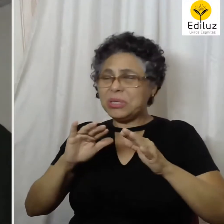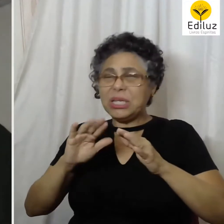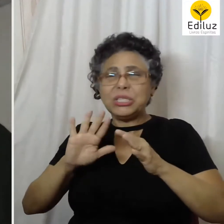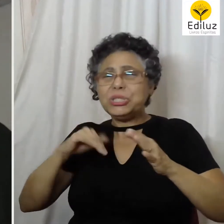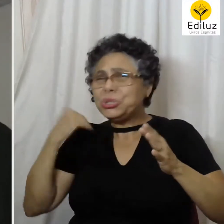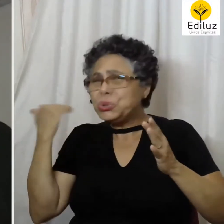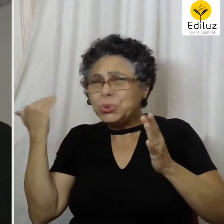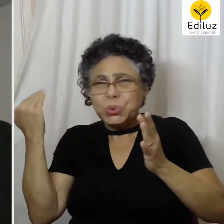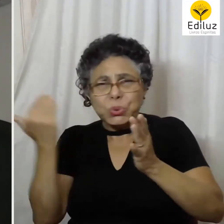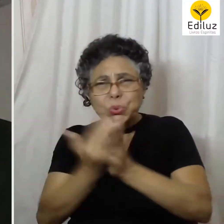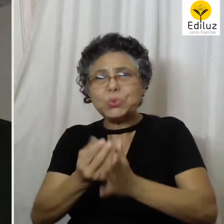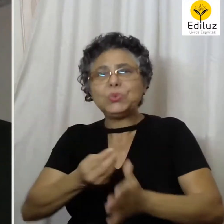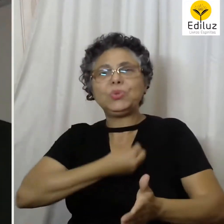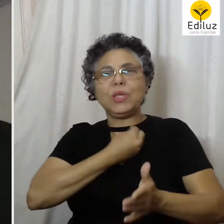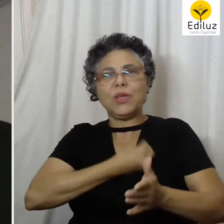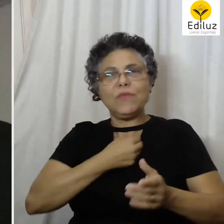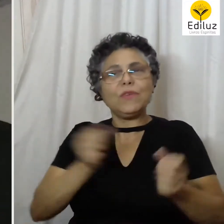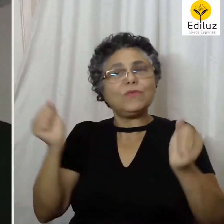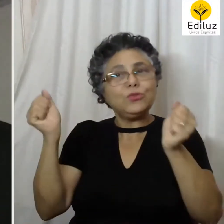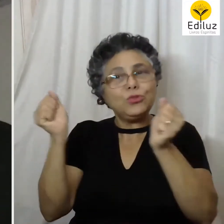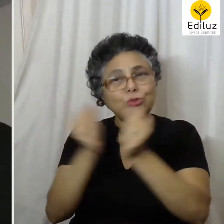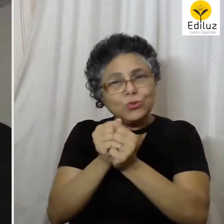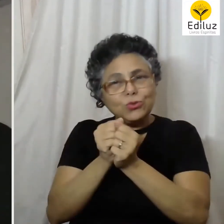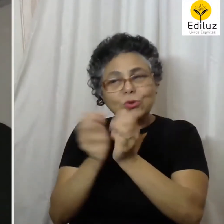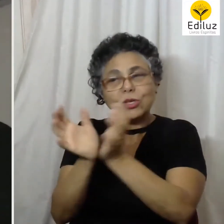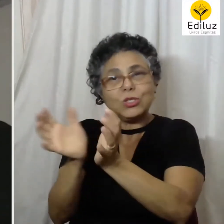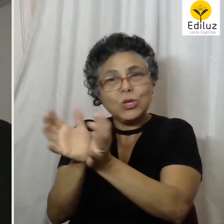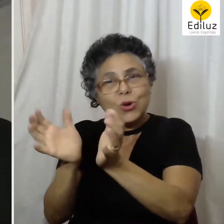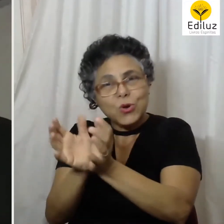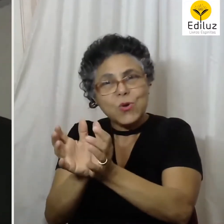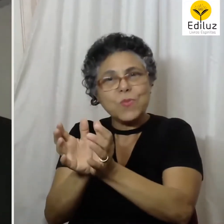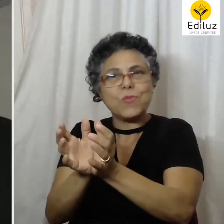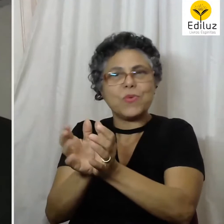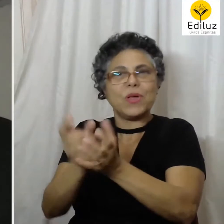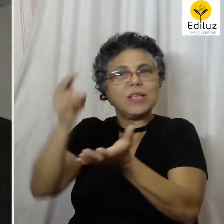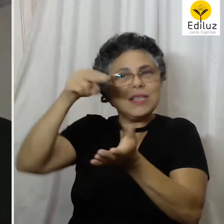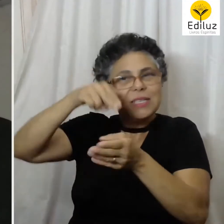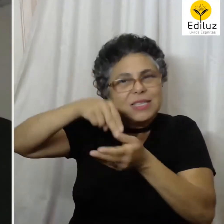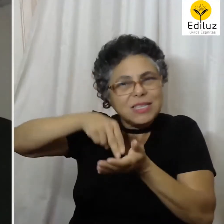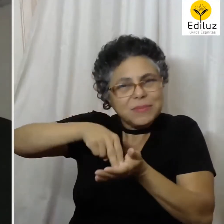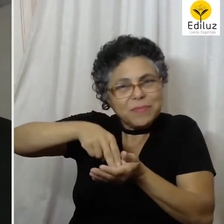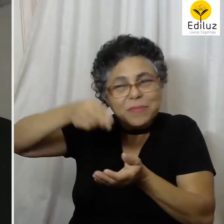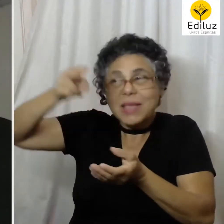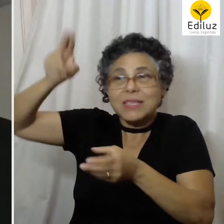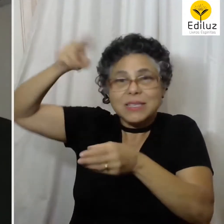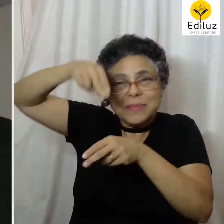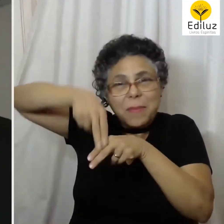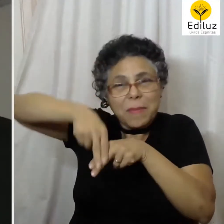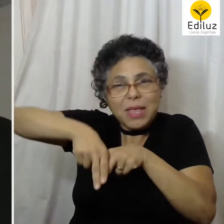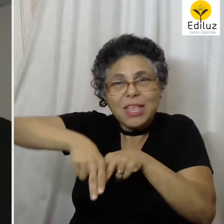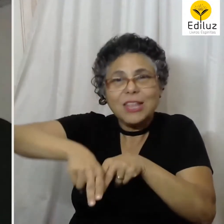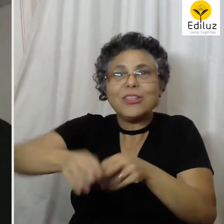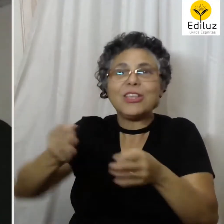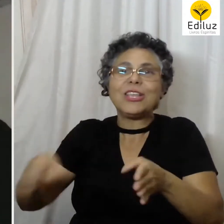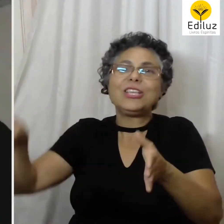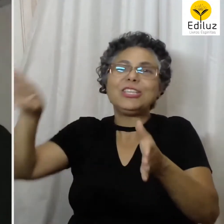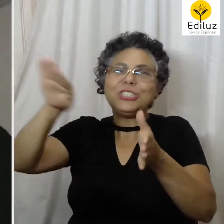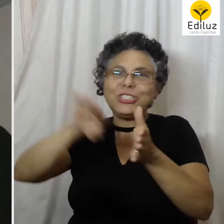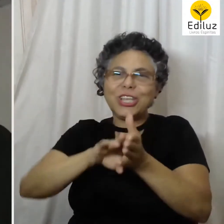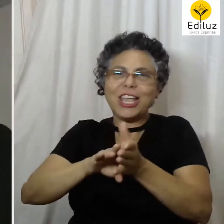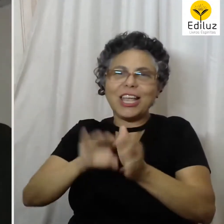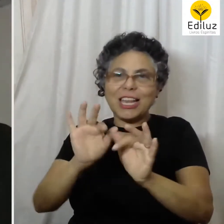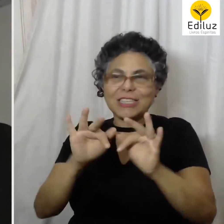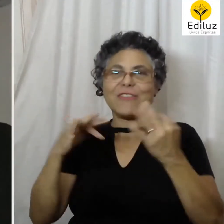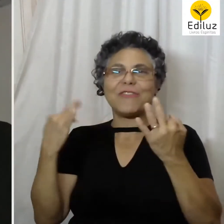trazidas por esse espírito que chega ao seio familiar. É preciso também